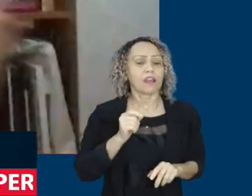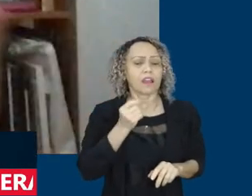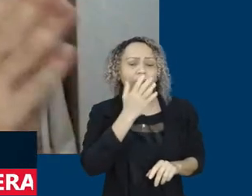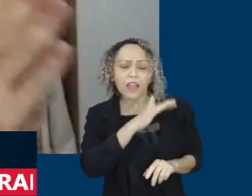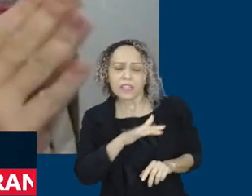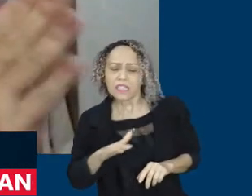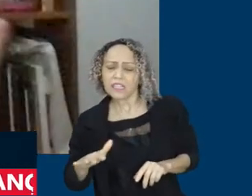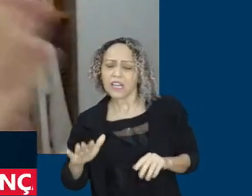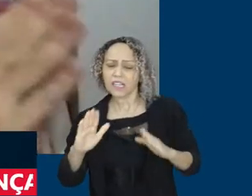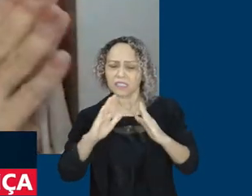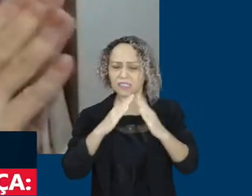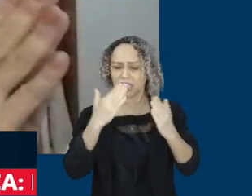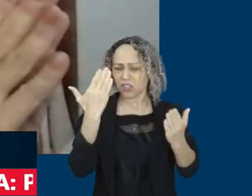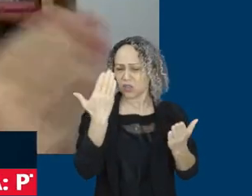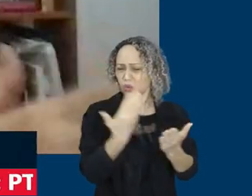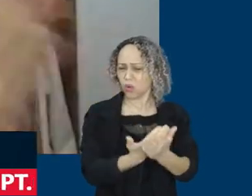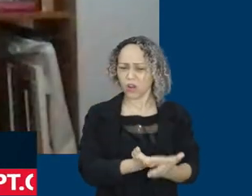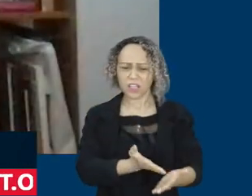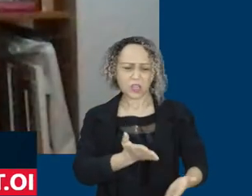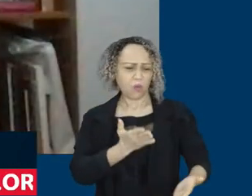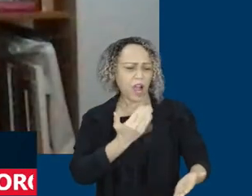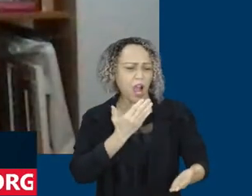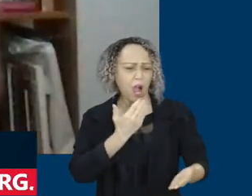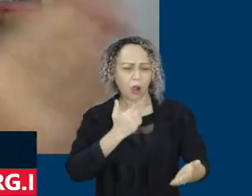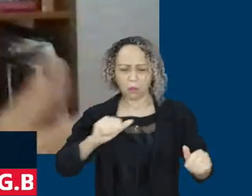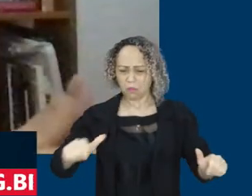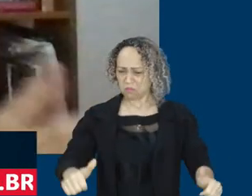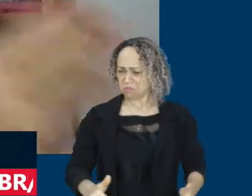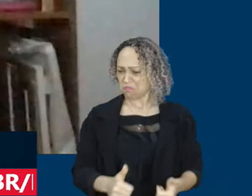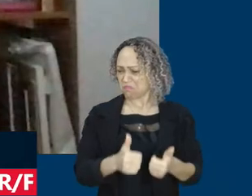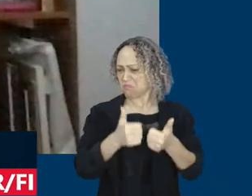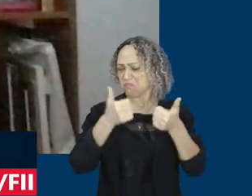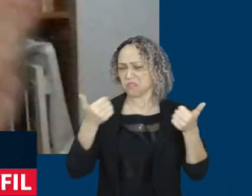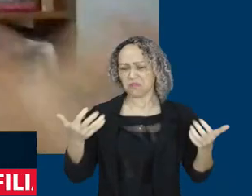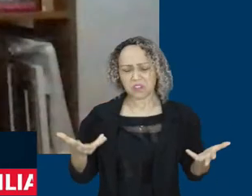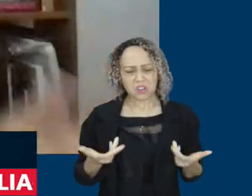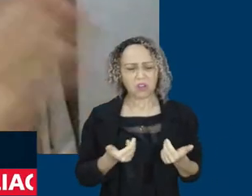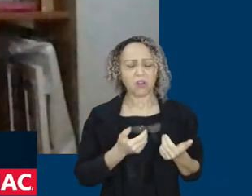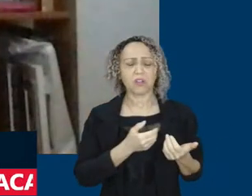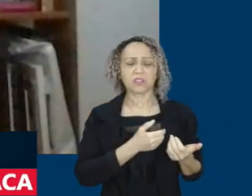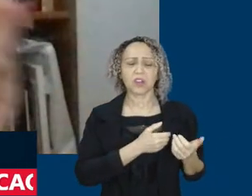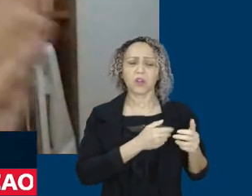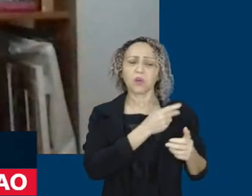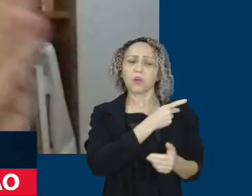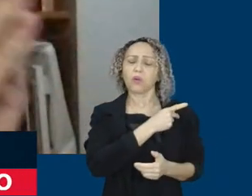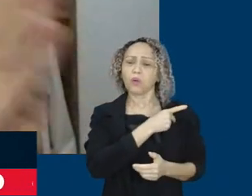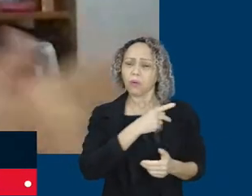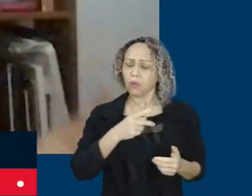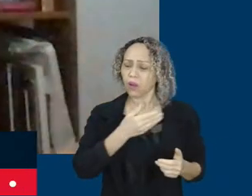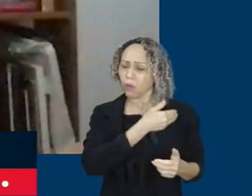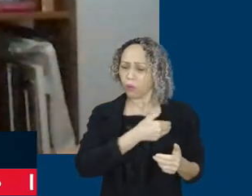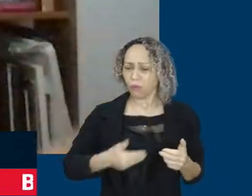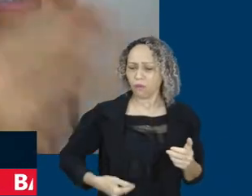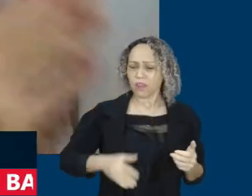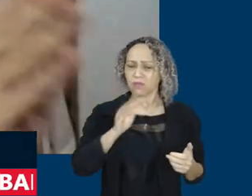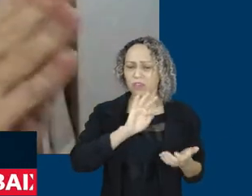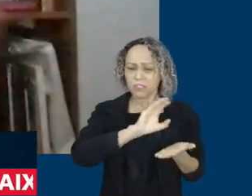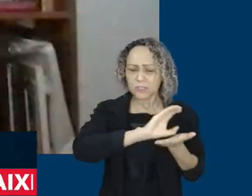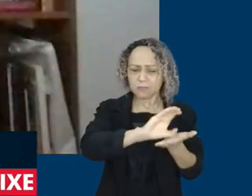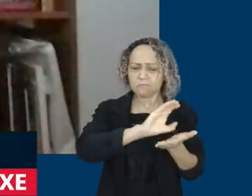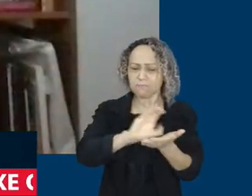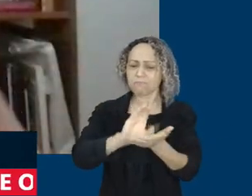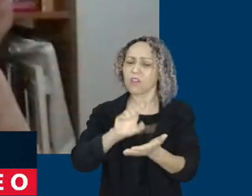escolar qualificada, por exemplo, com recursos do governo federal indo para as prefeituras para comprar comida de verdade.